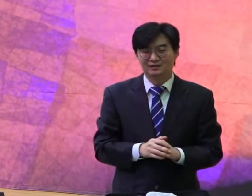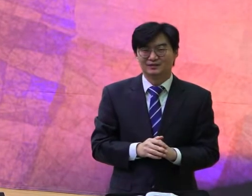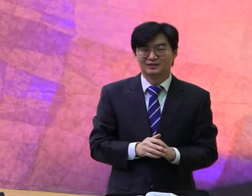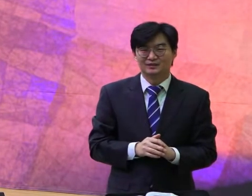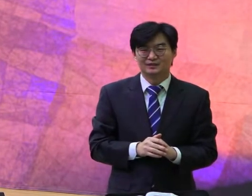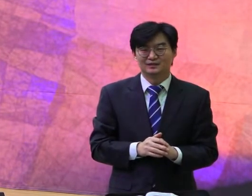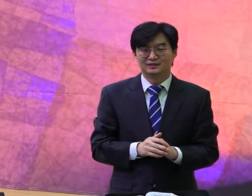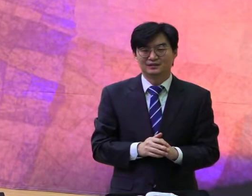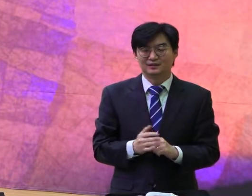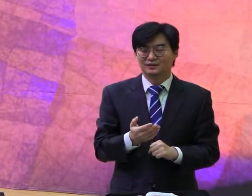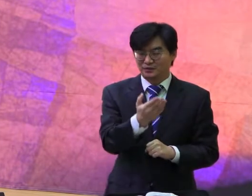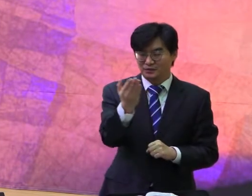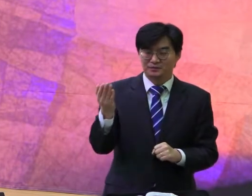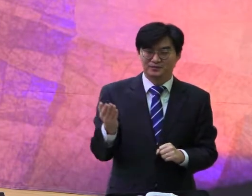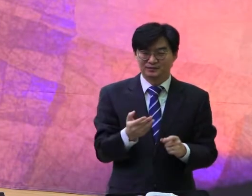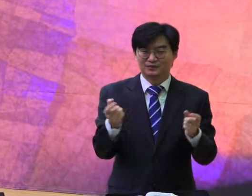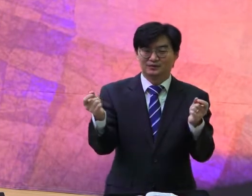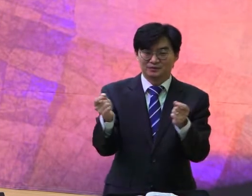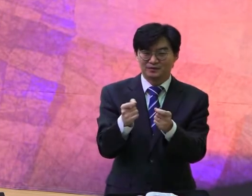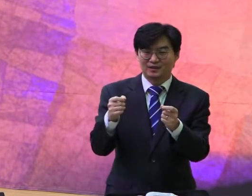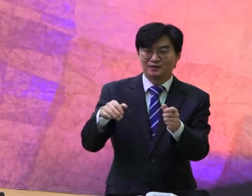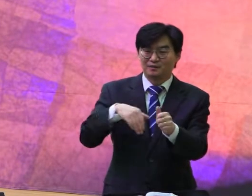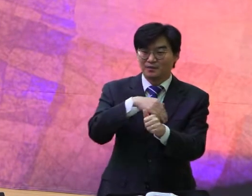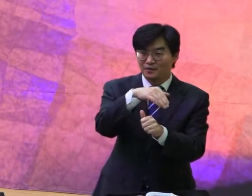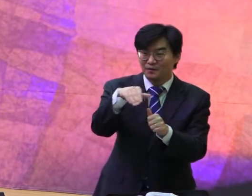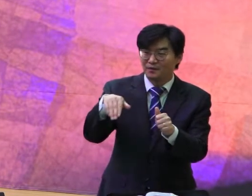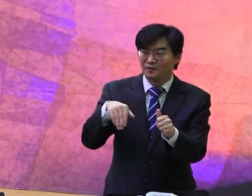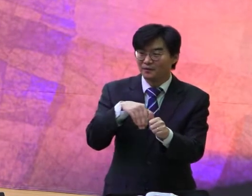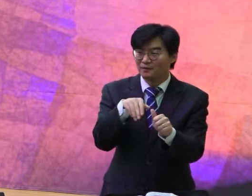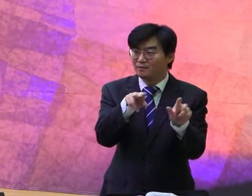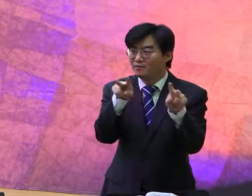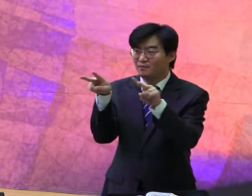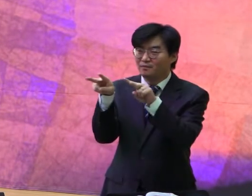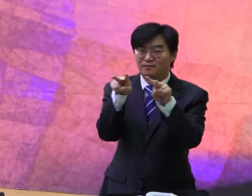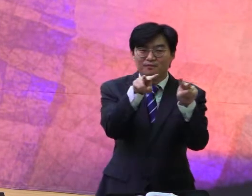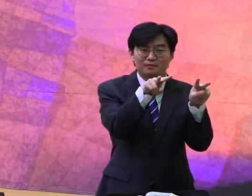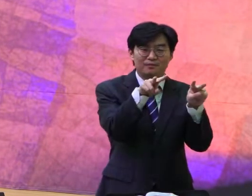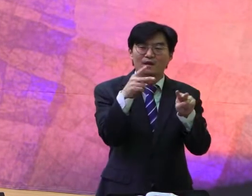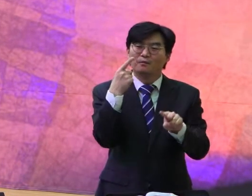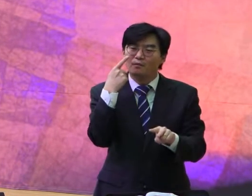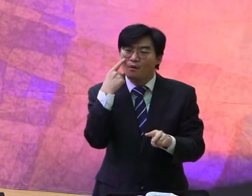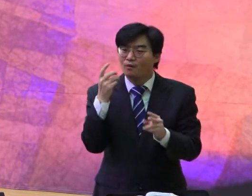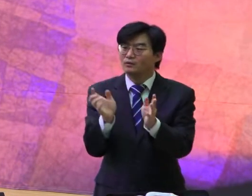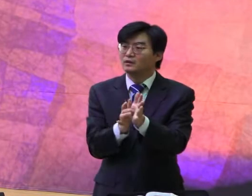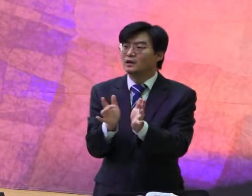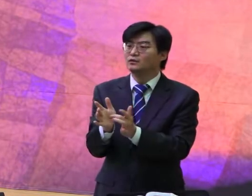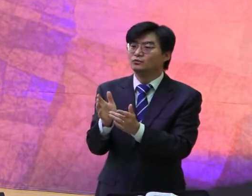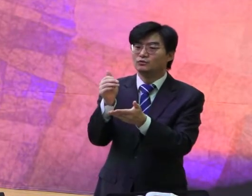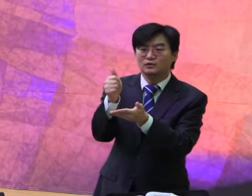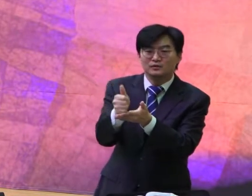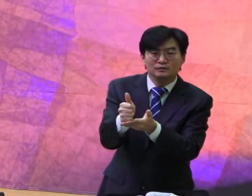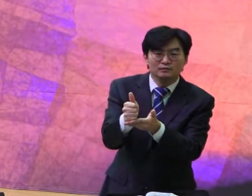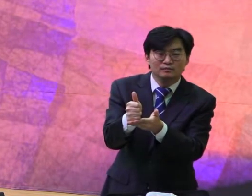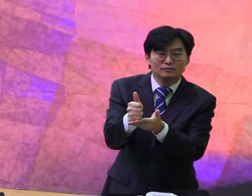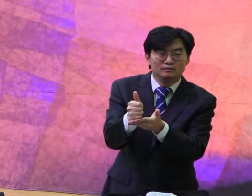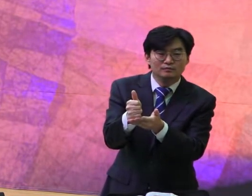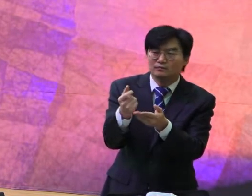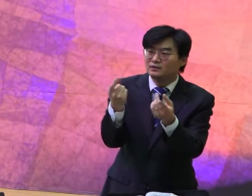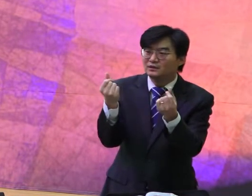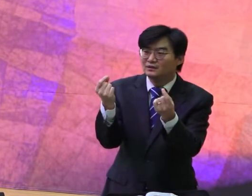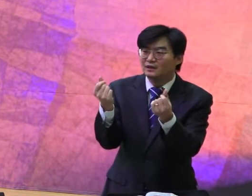여러분 주변에 예수님 향기라는 사람이 있습니까? 누가 있습니까? 여러분 생각나는 분이 계십니까?